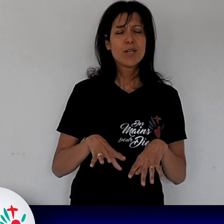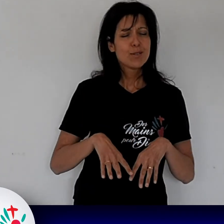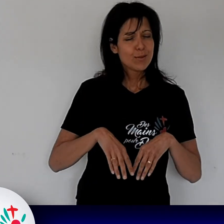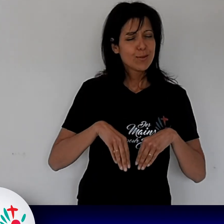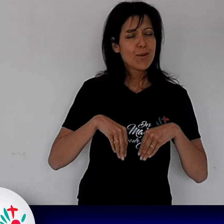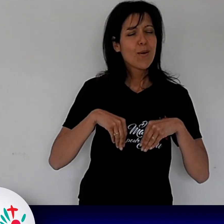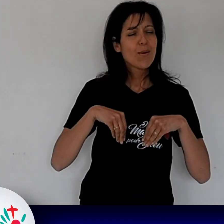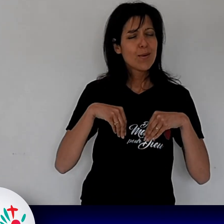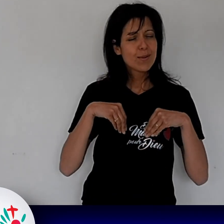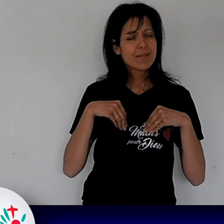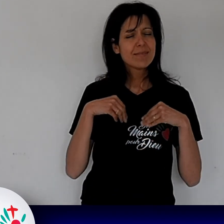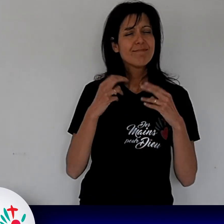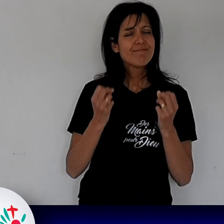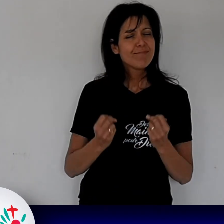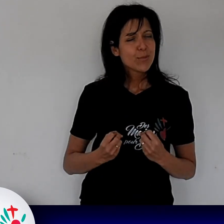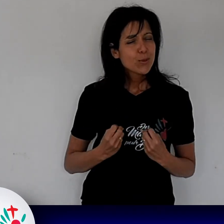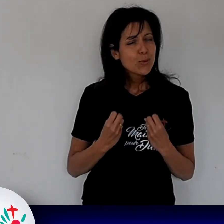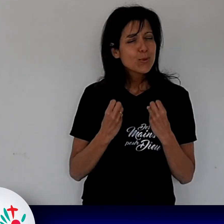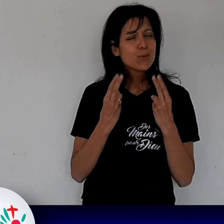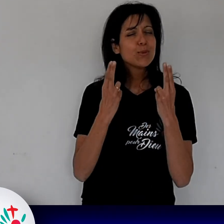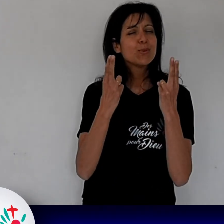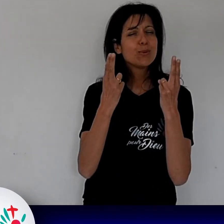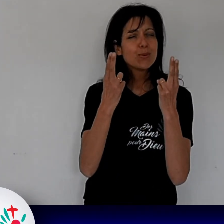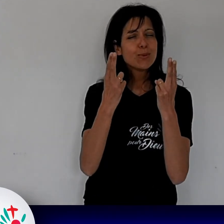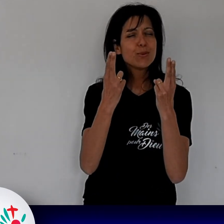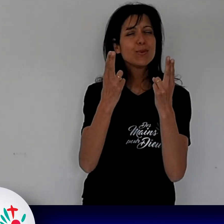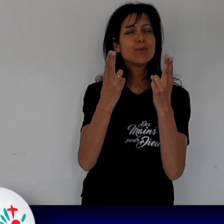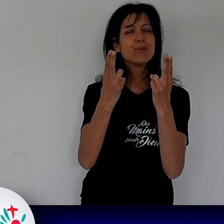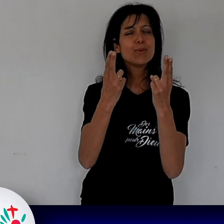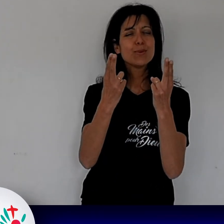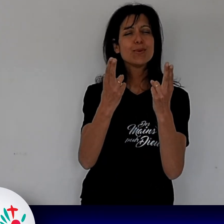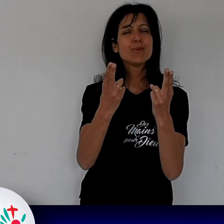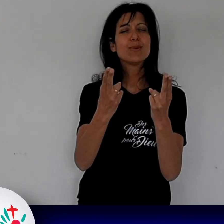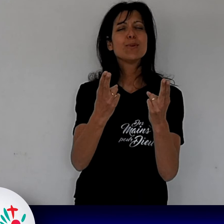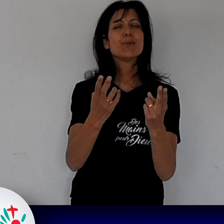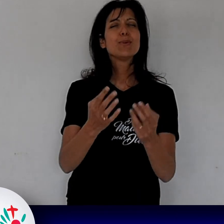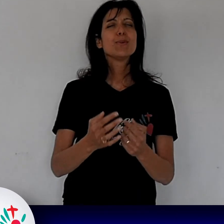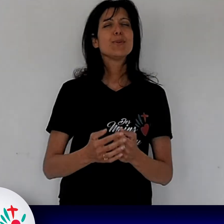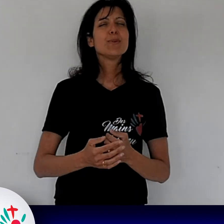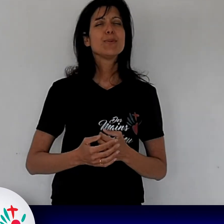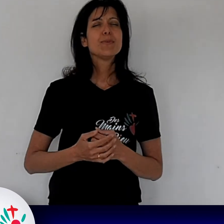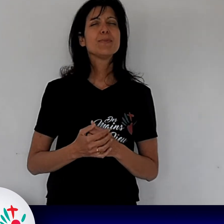lendemains sont assurés.